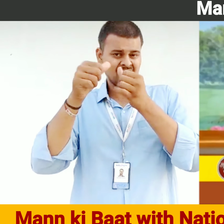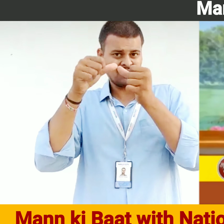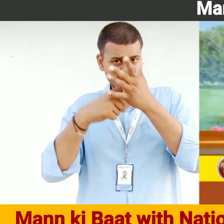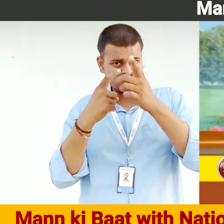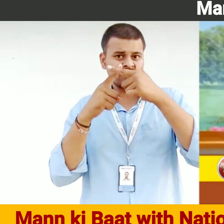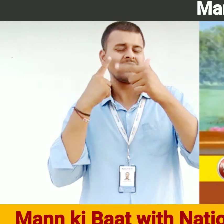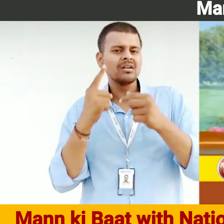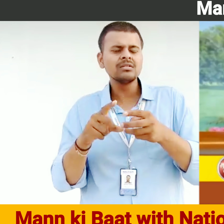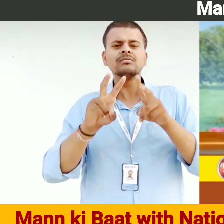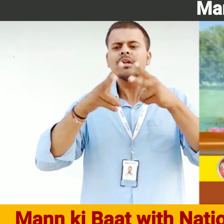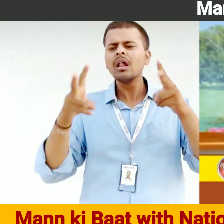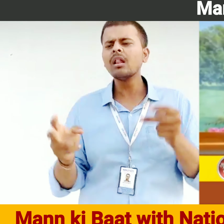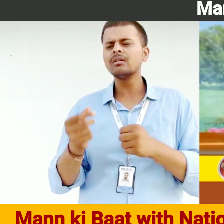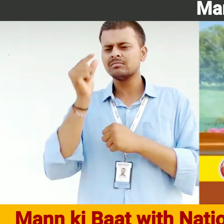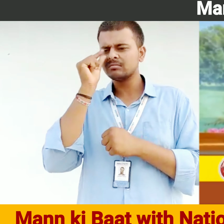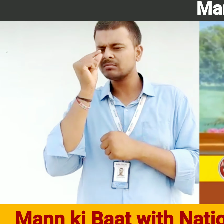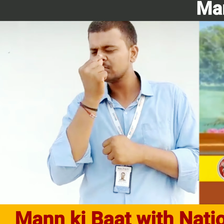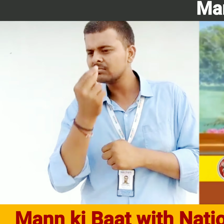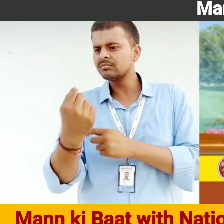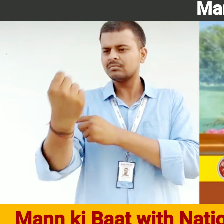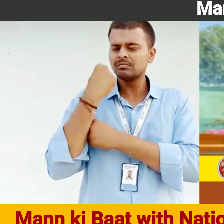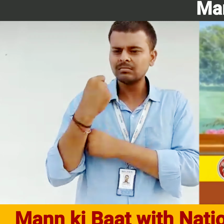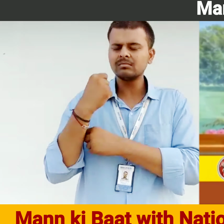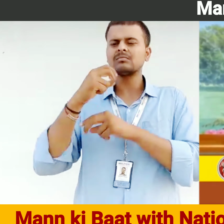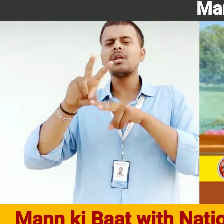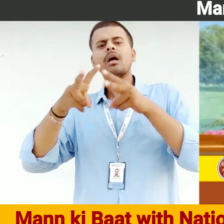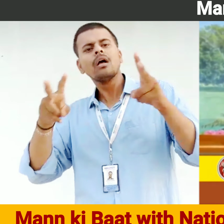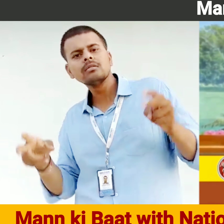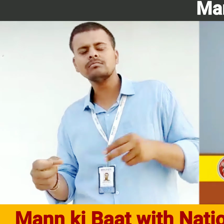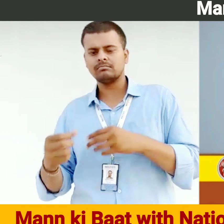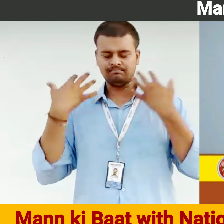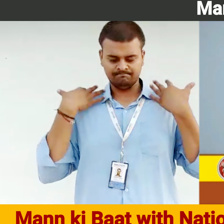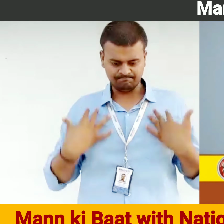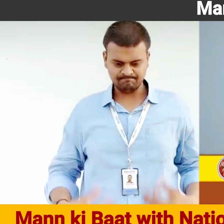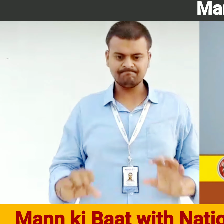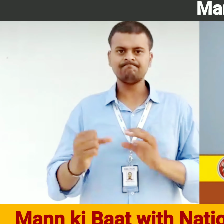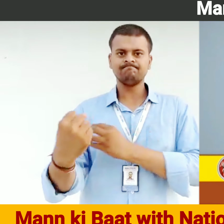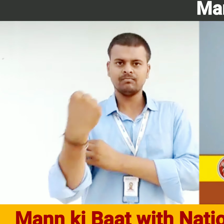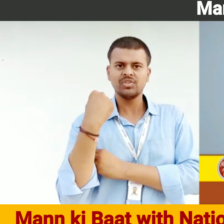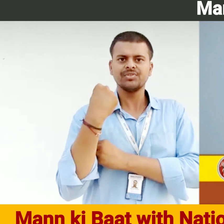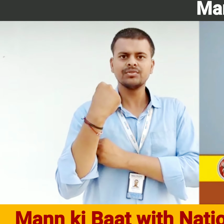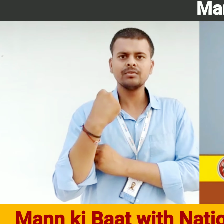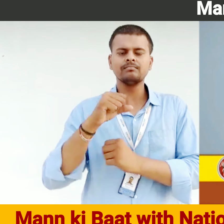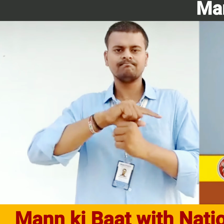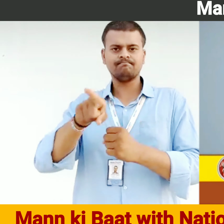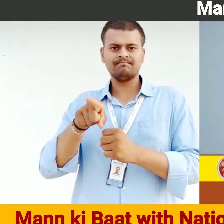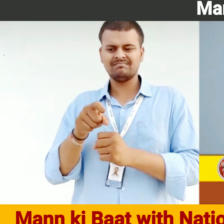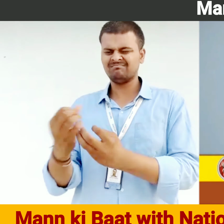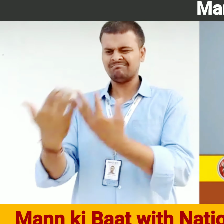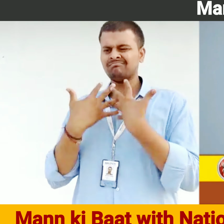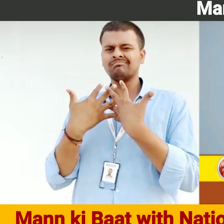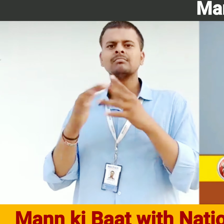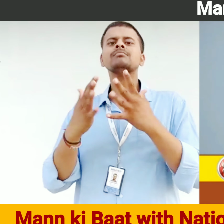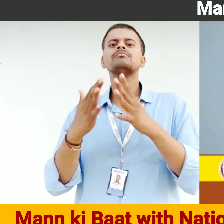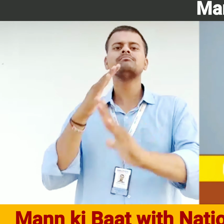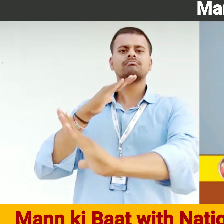होंगे, लेकिन भस्त्रिका, शीतली, भ्रामरी जैसे कई प्राणायाम के प्रकार